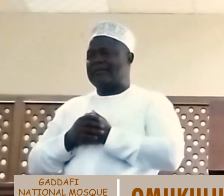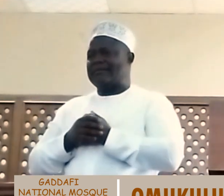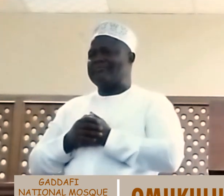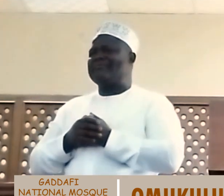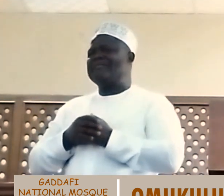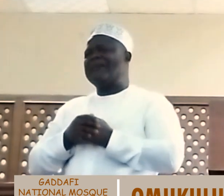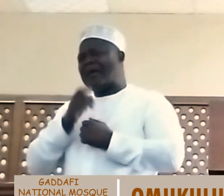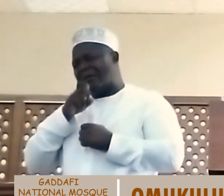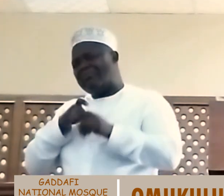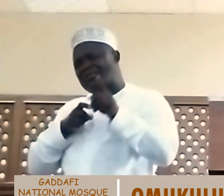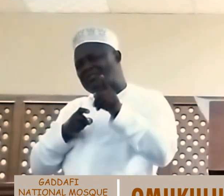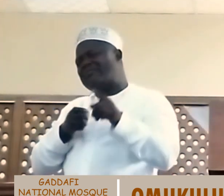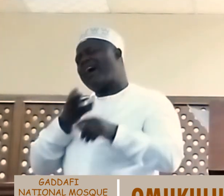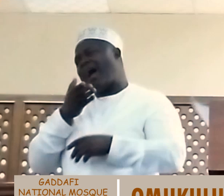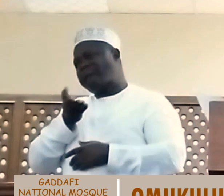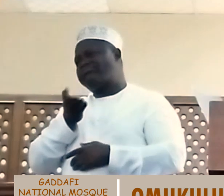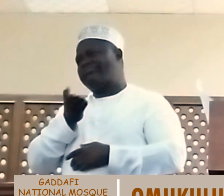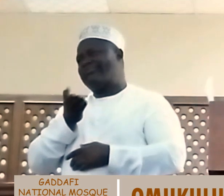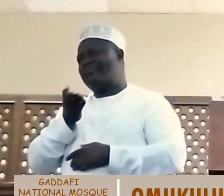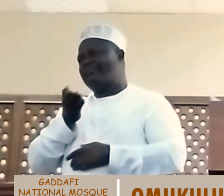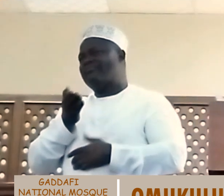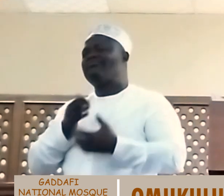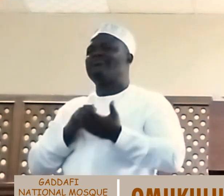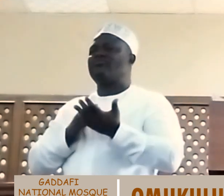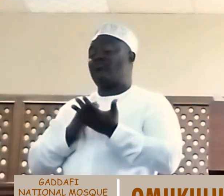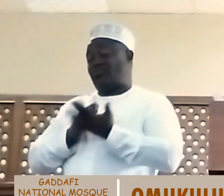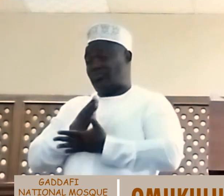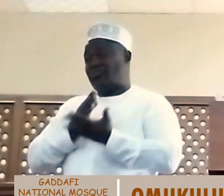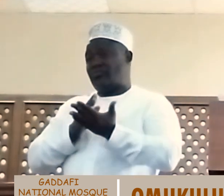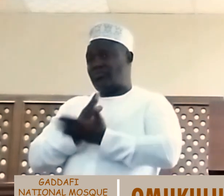gundi ono abaddewo mu butuufu